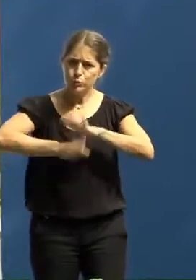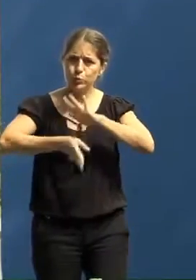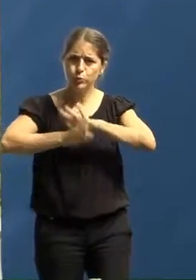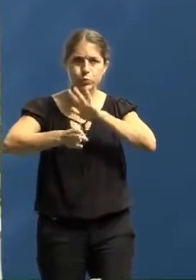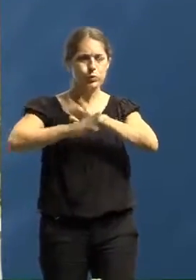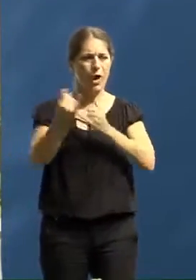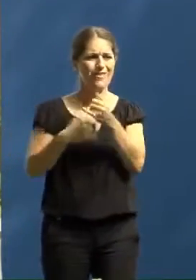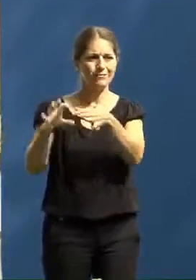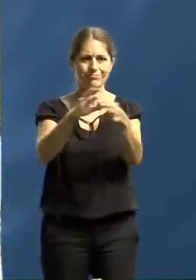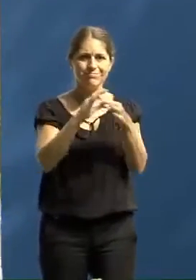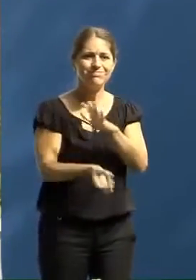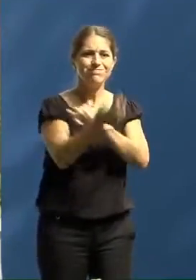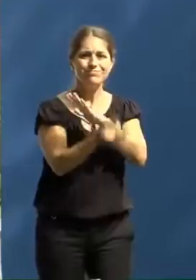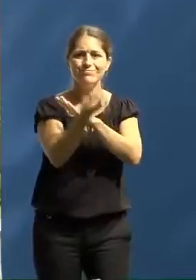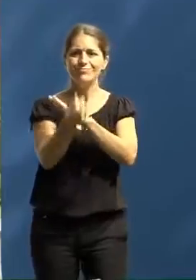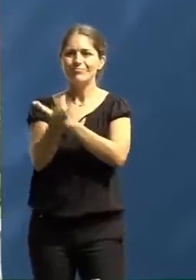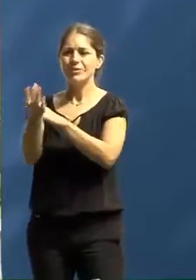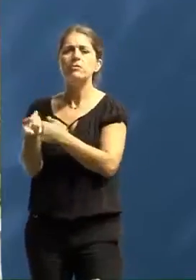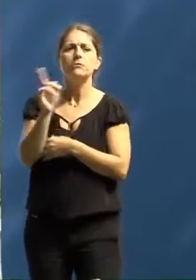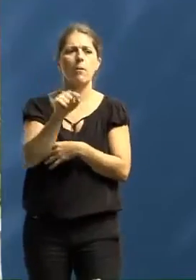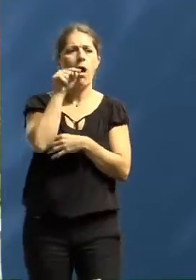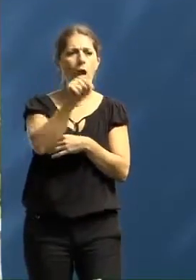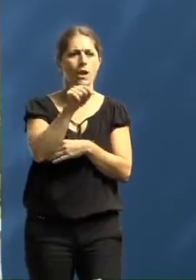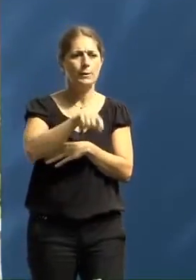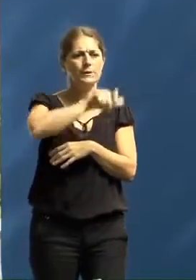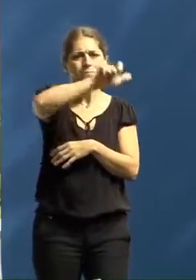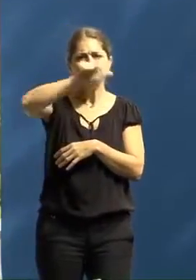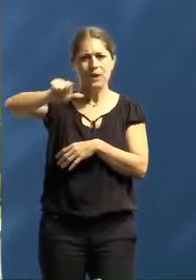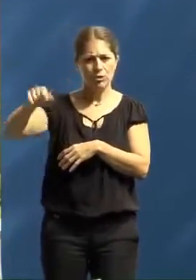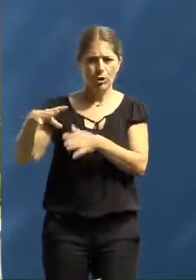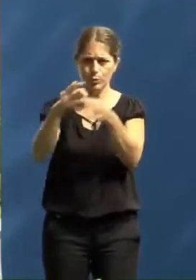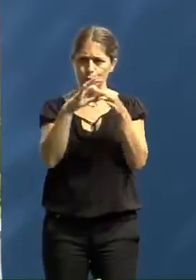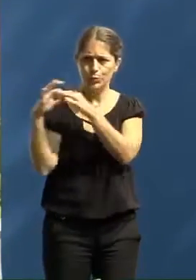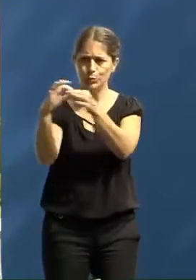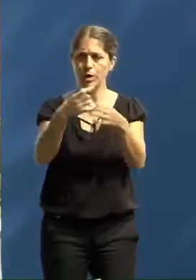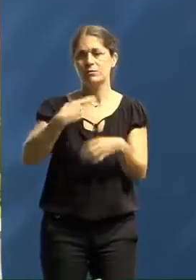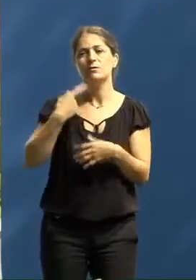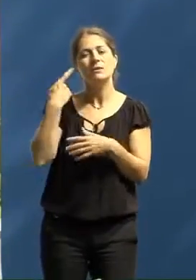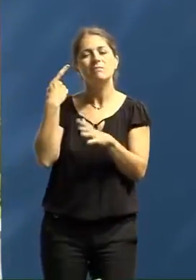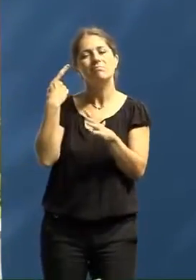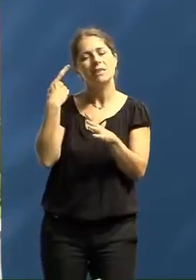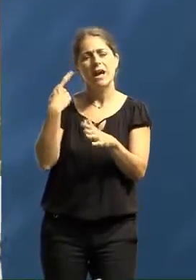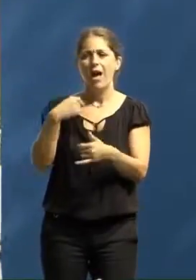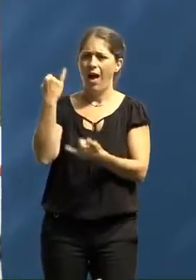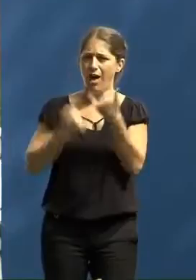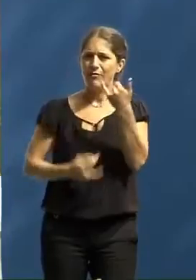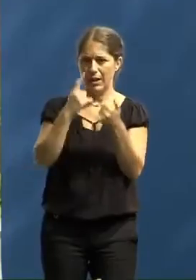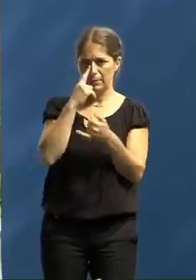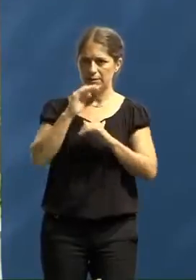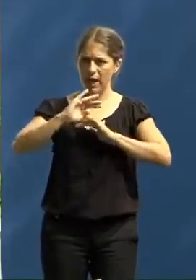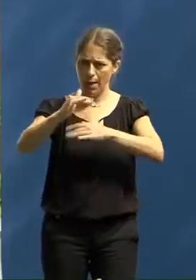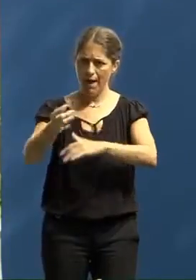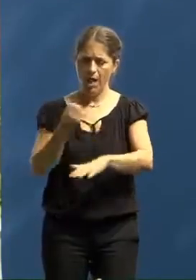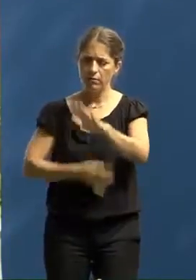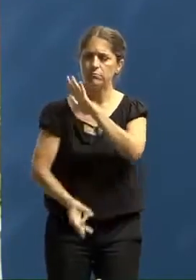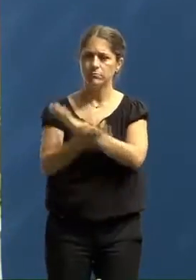era necesario que os movementos ciudadanistas estuveran tamén ensamblados. Por eso constituímos En Marea como organización política, para que coubese